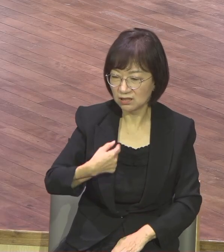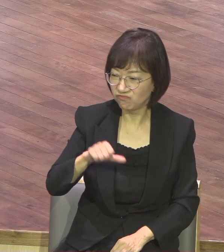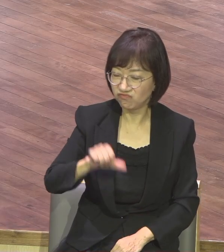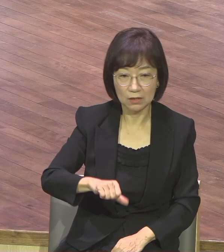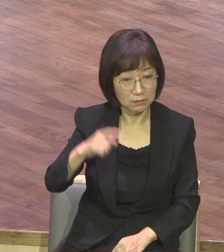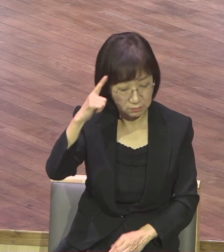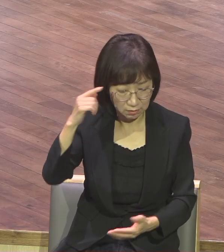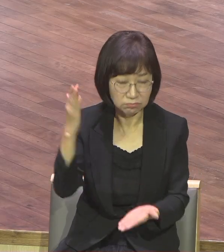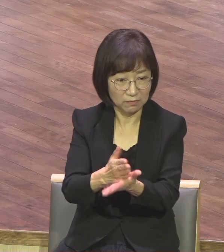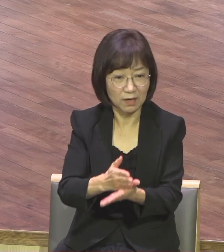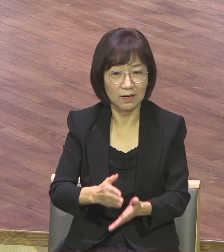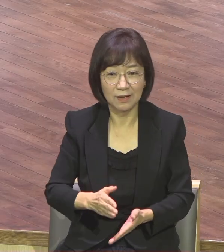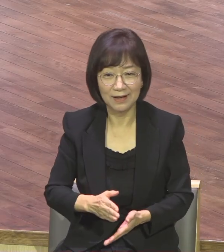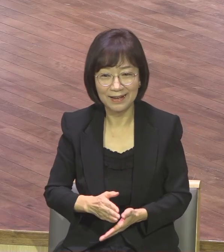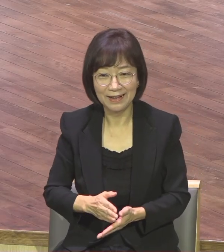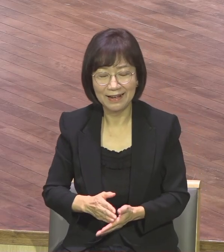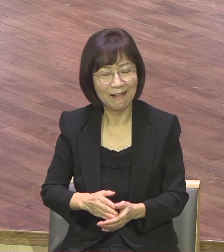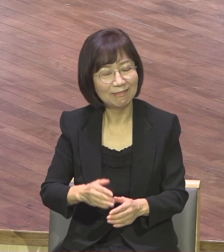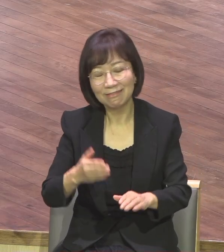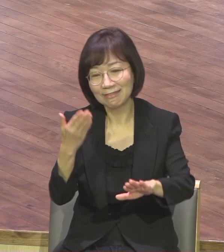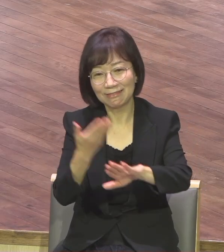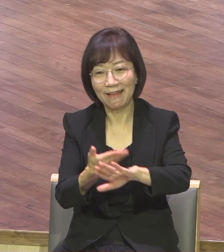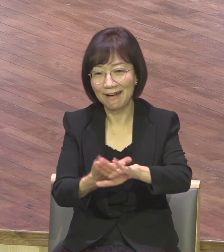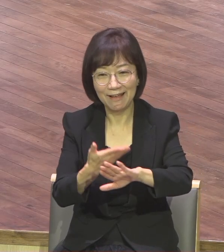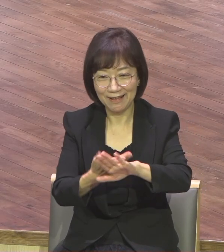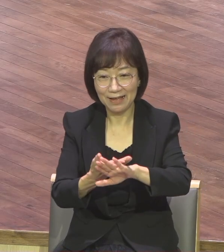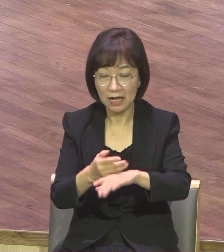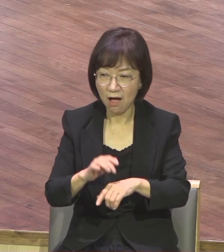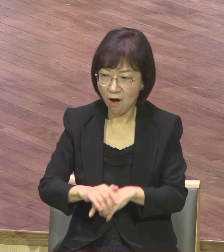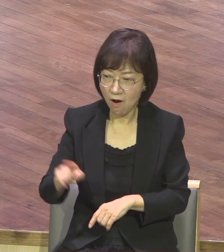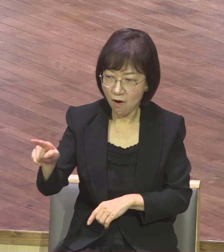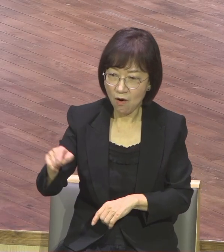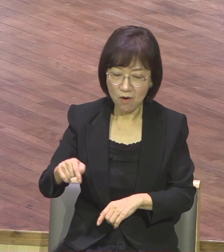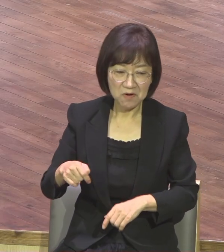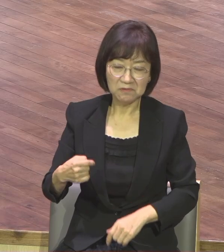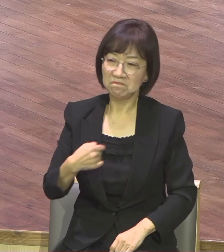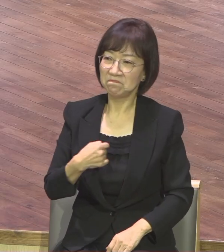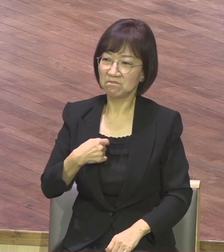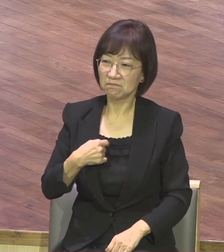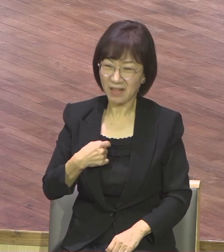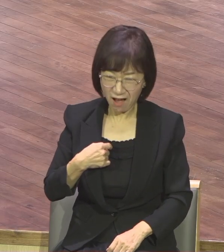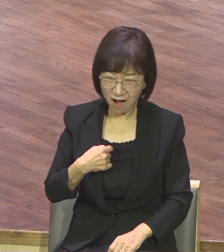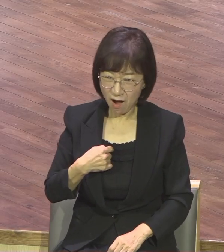내게 주신 직분이 자칫 상하관계로 착각할 수 있어요. 아, 내가 저 높은